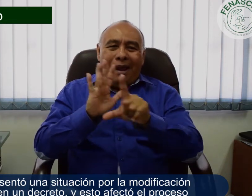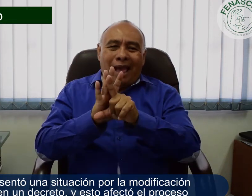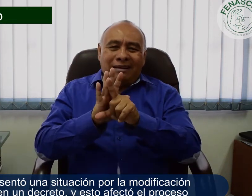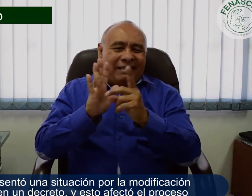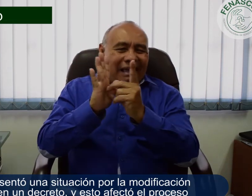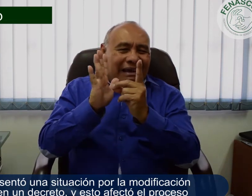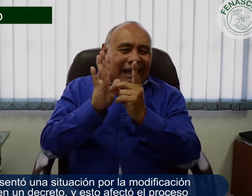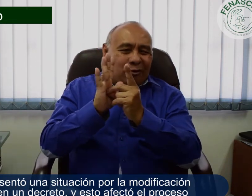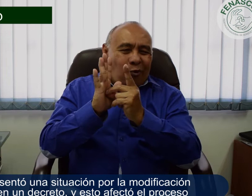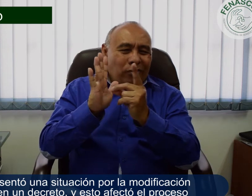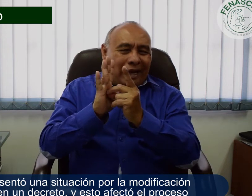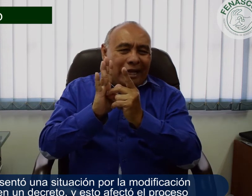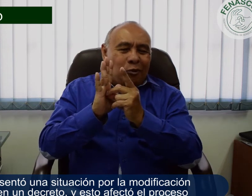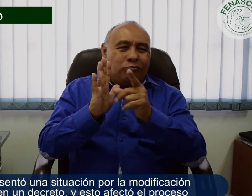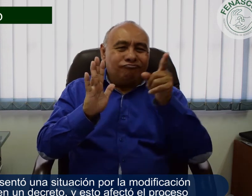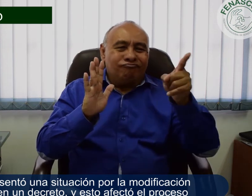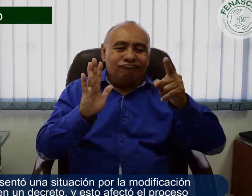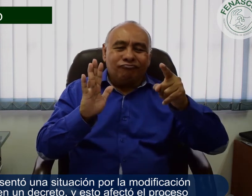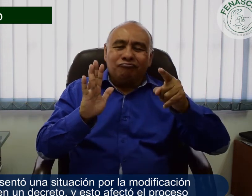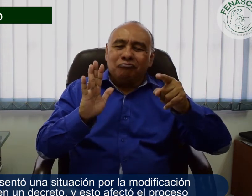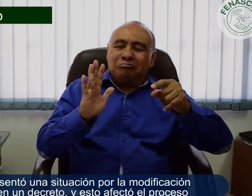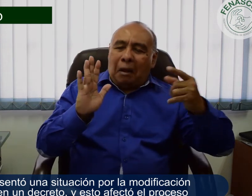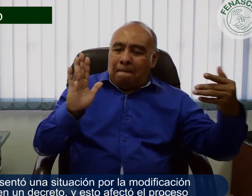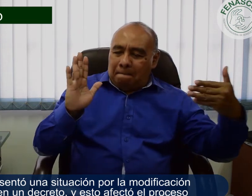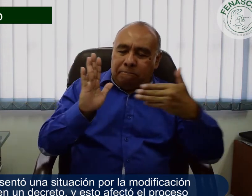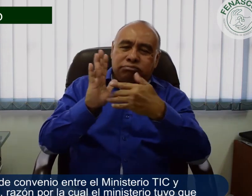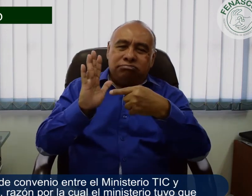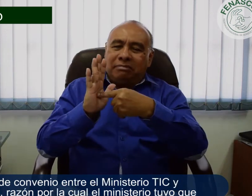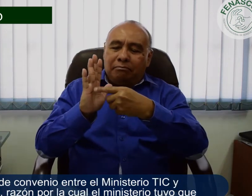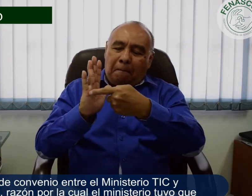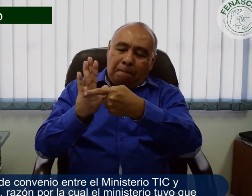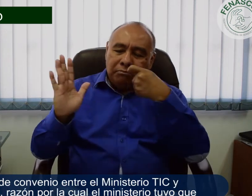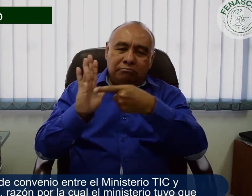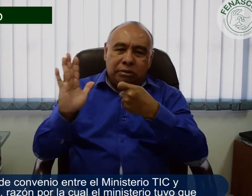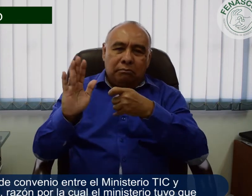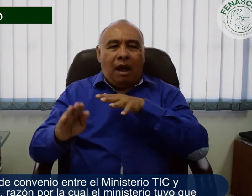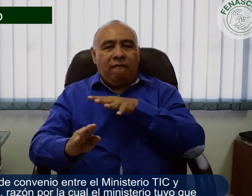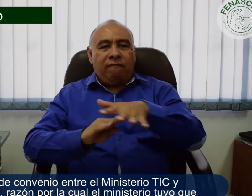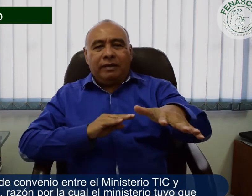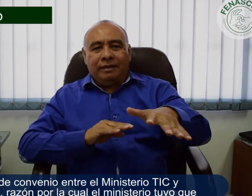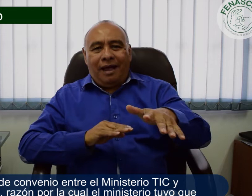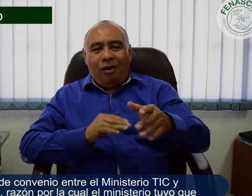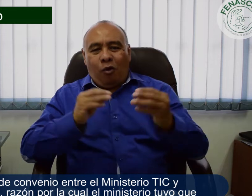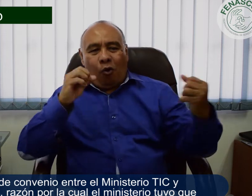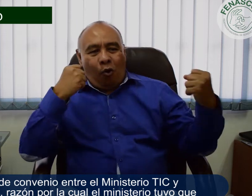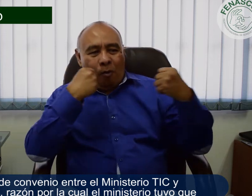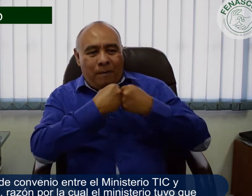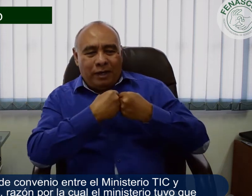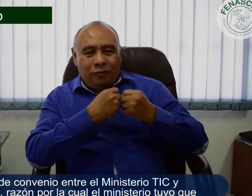realizada en un decreto y esto afectó el proceso de firma de convenio entre el Ministerio TIC y